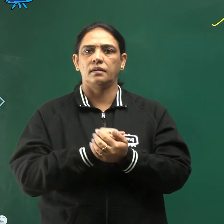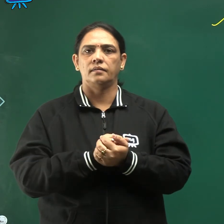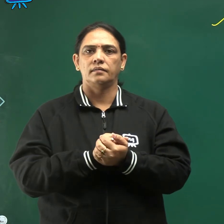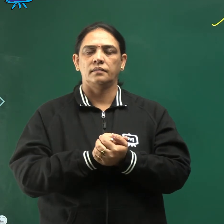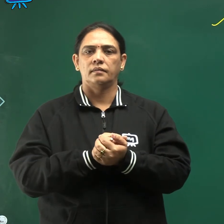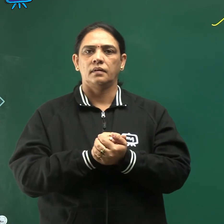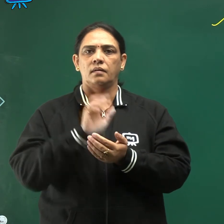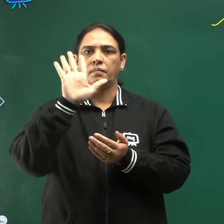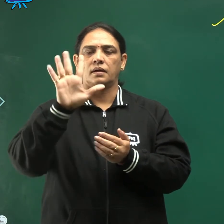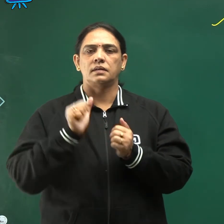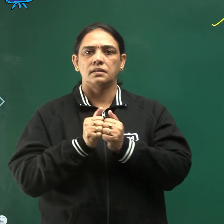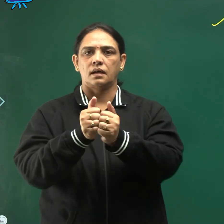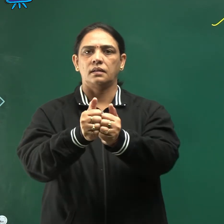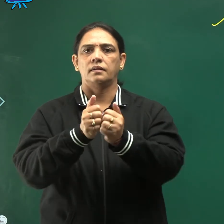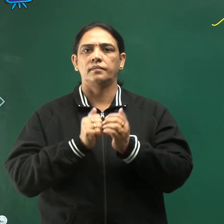5 के साथ